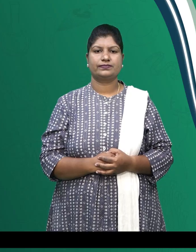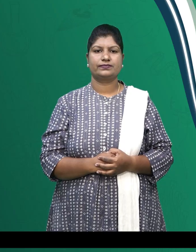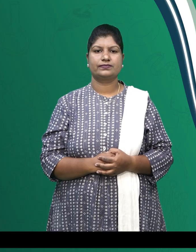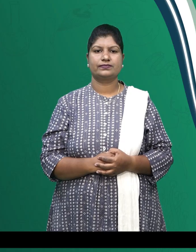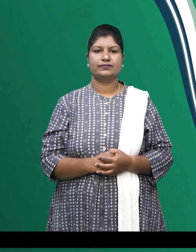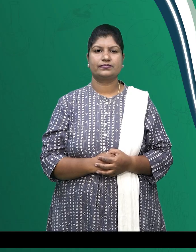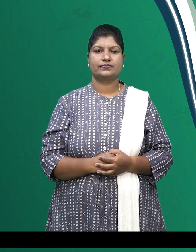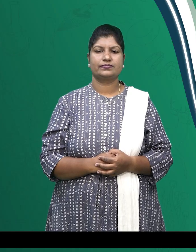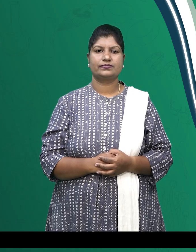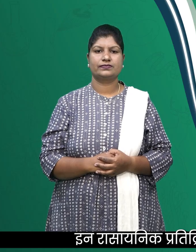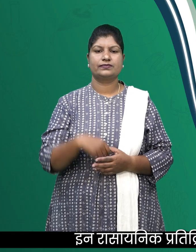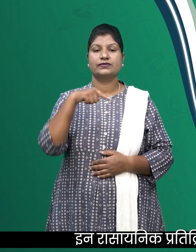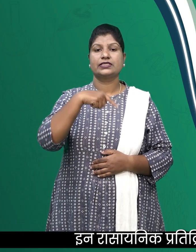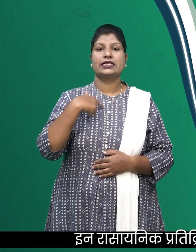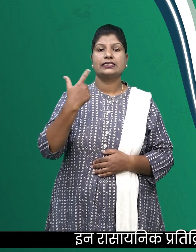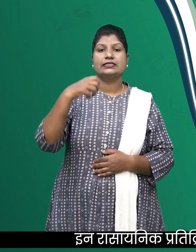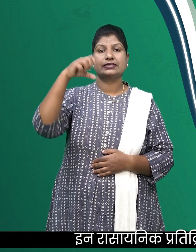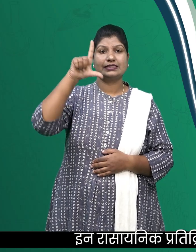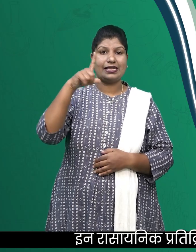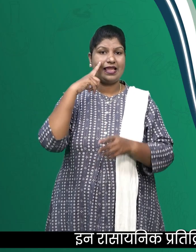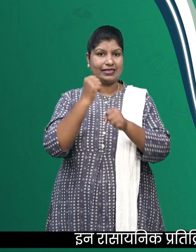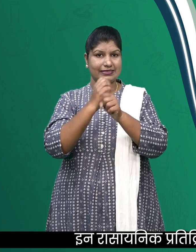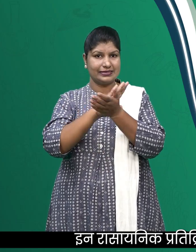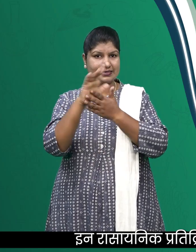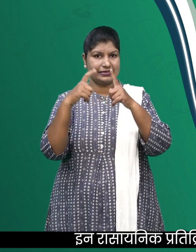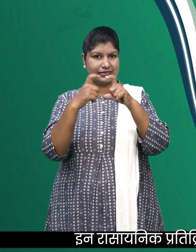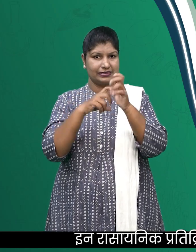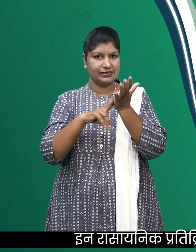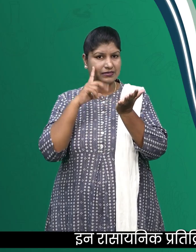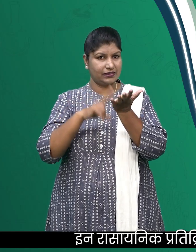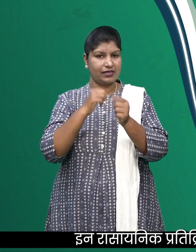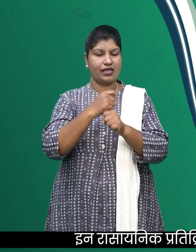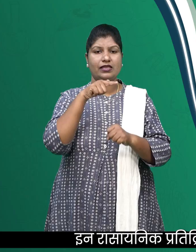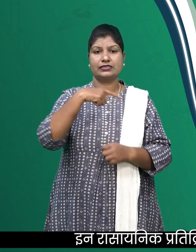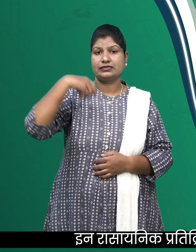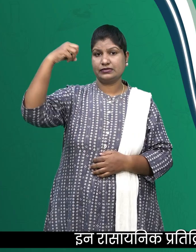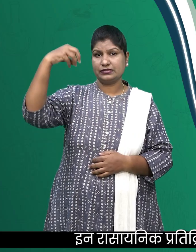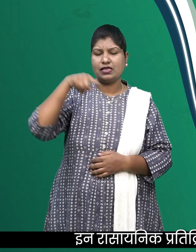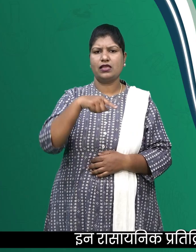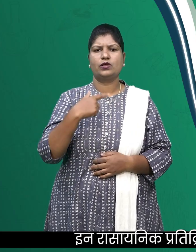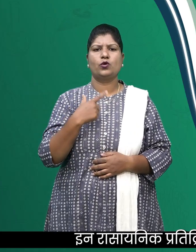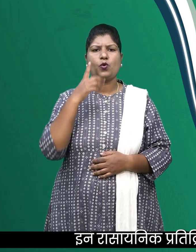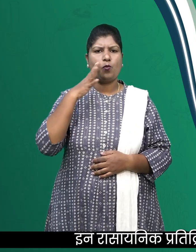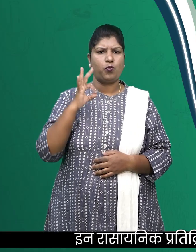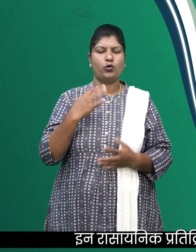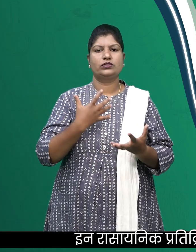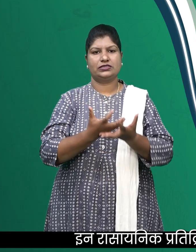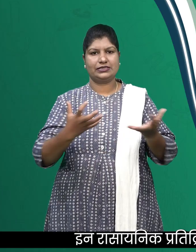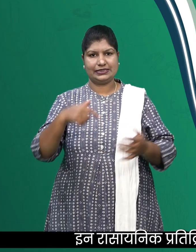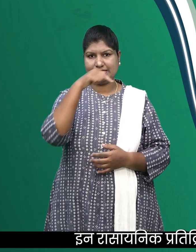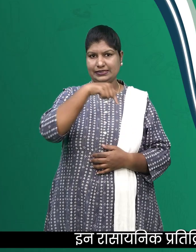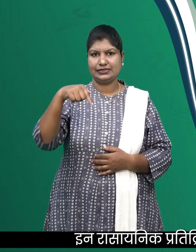और बिजली इन रासायनिक प्रतिक्रियाओं के लिए ऊर्जा के मुख्य स्रोत होंगे।